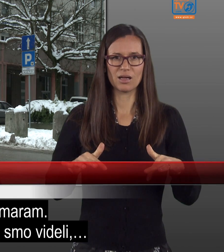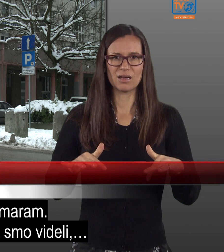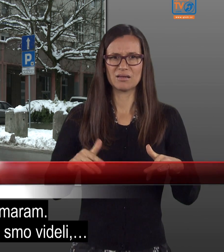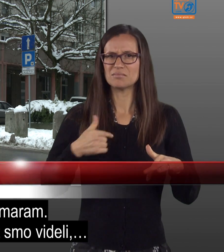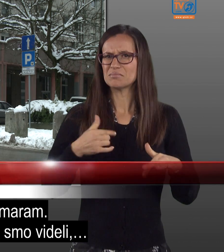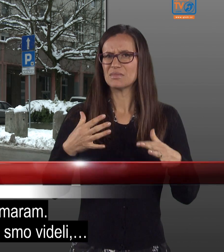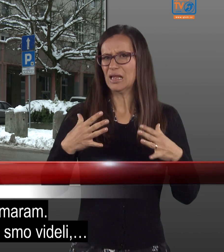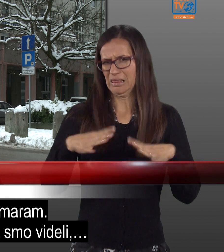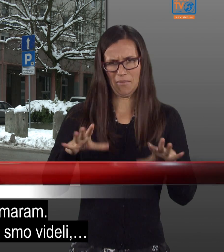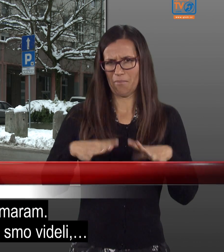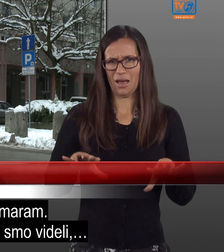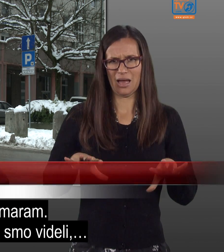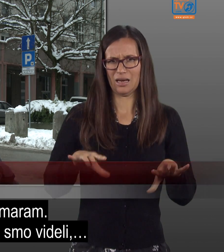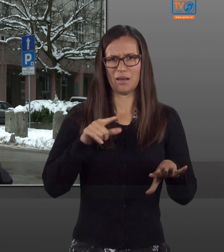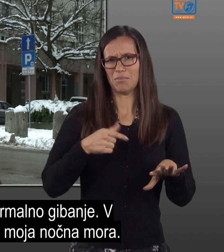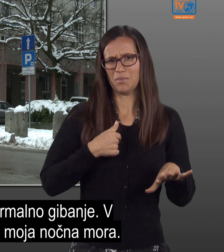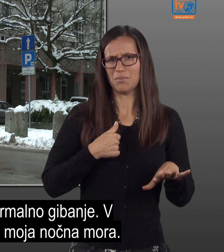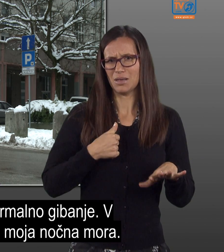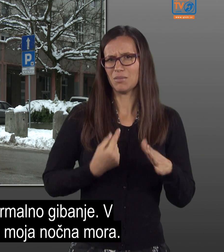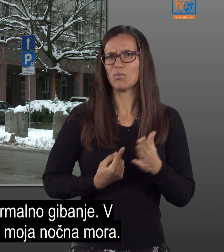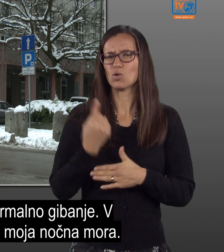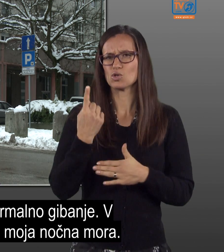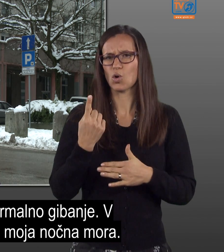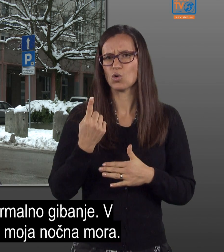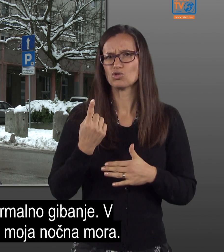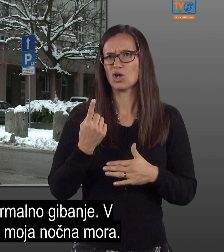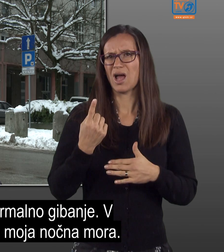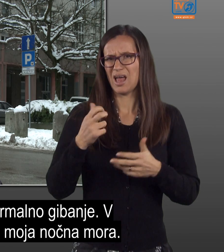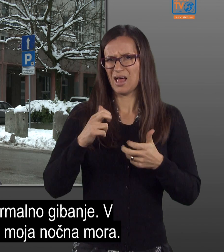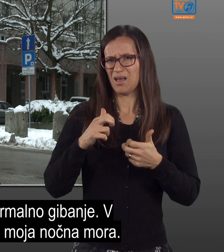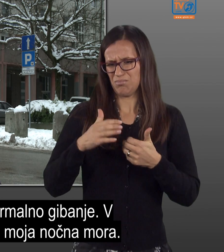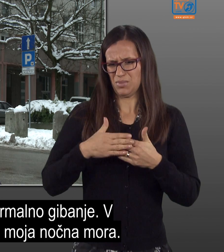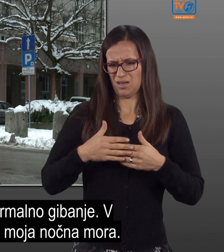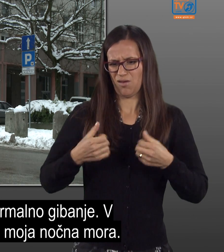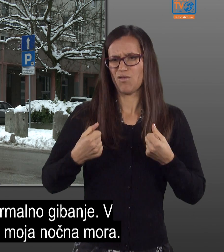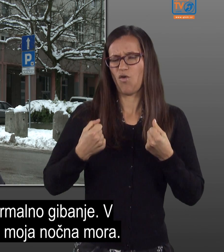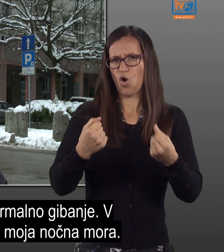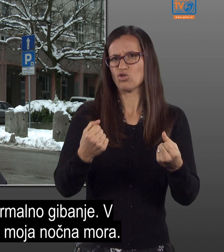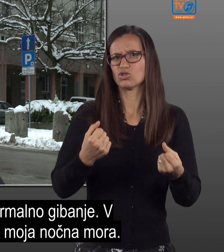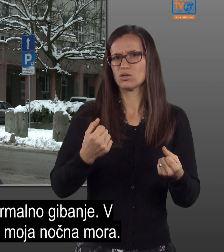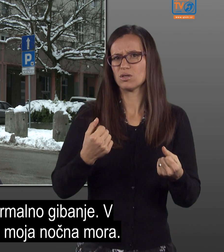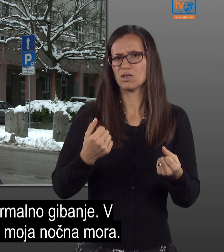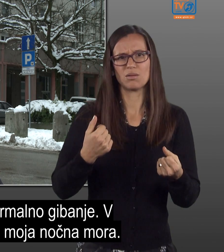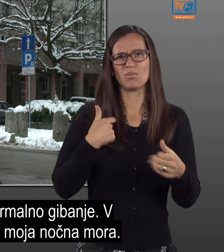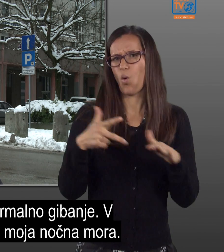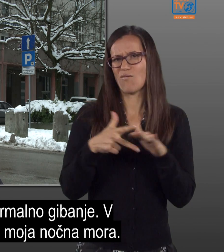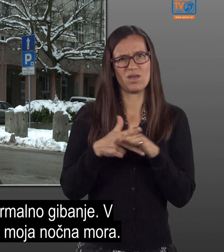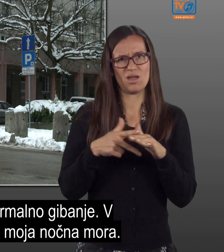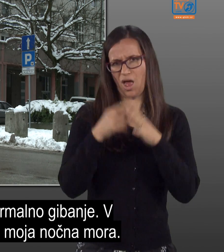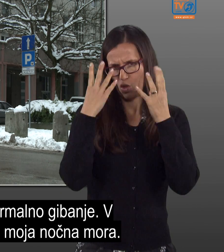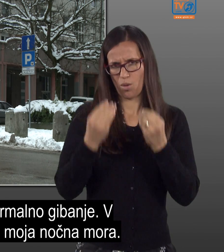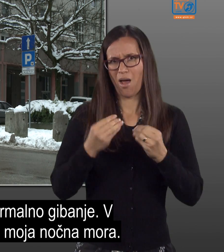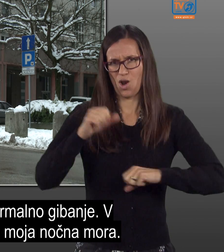Povzroča mi, kot smo videli prej pri sami vožnji, mi ovira normalno